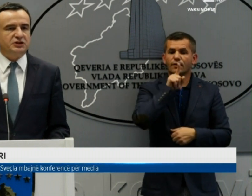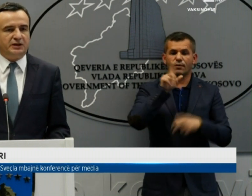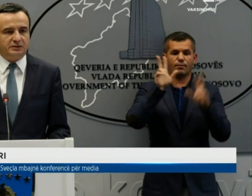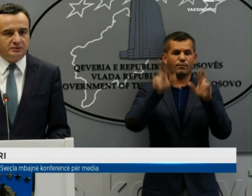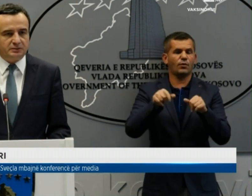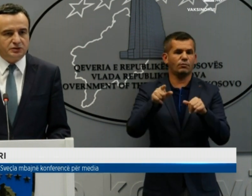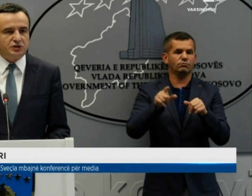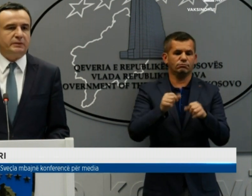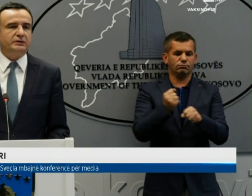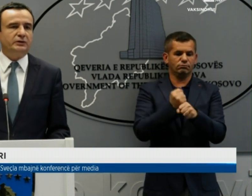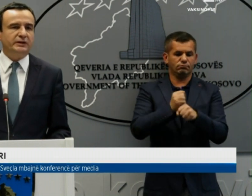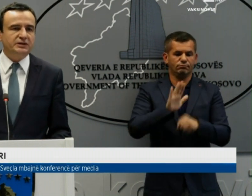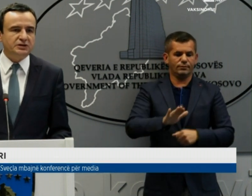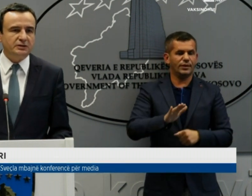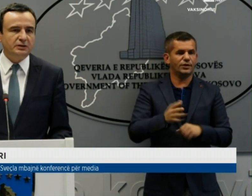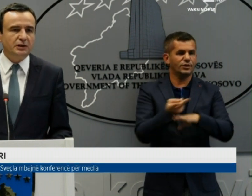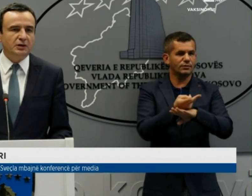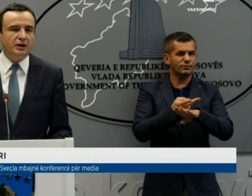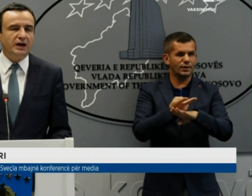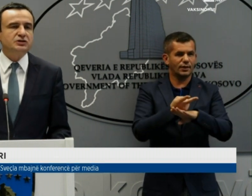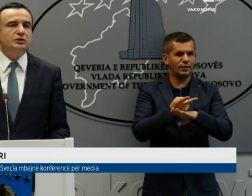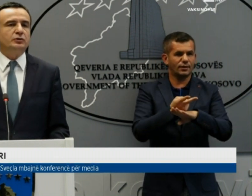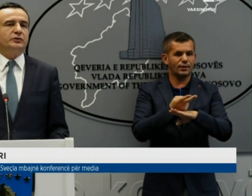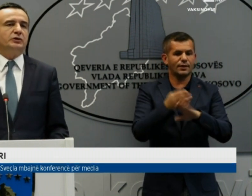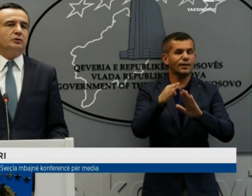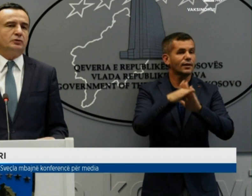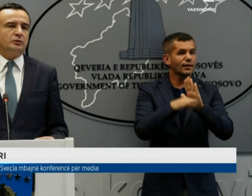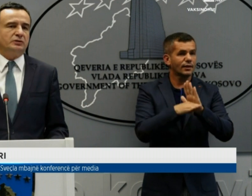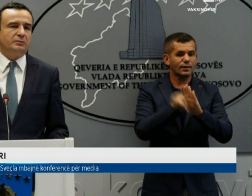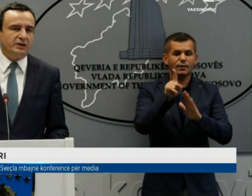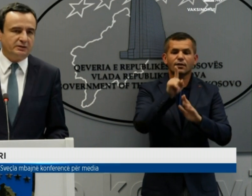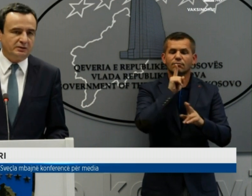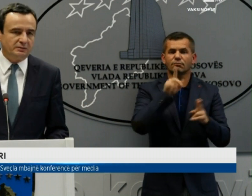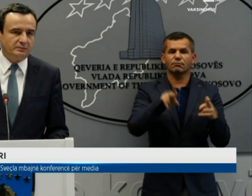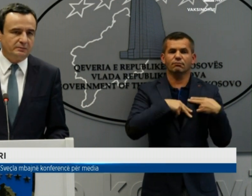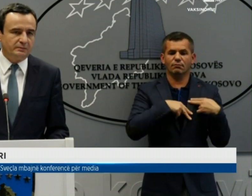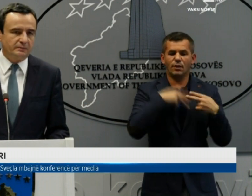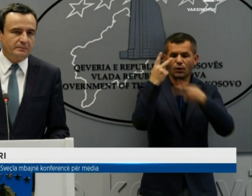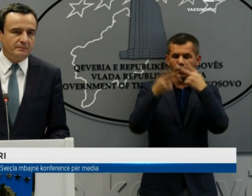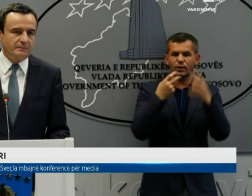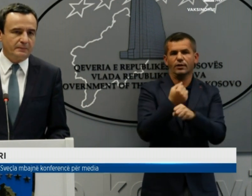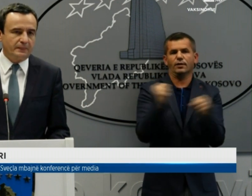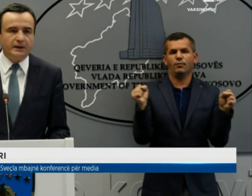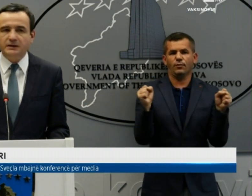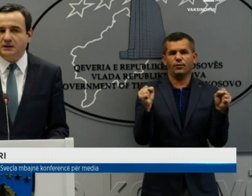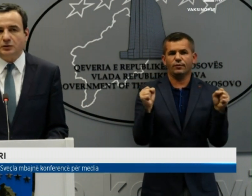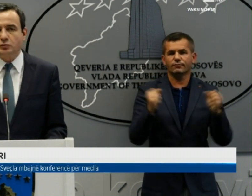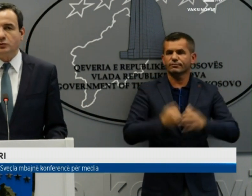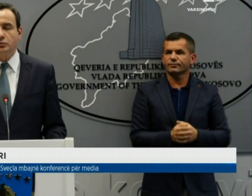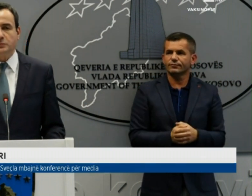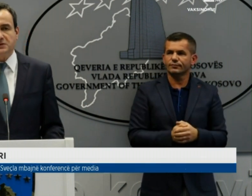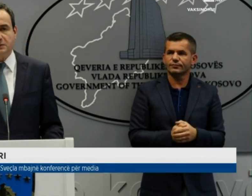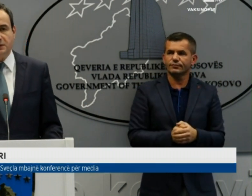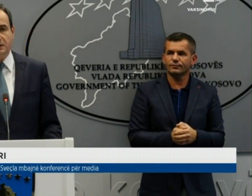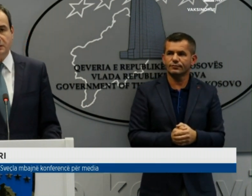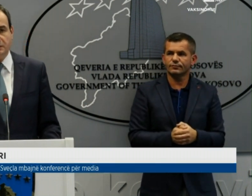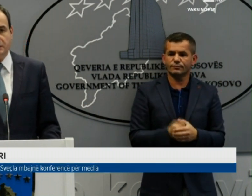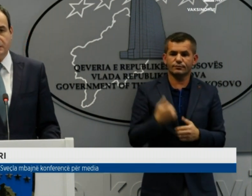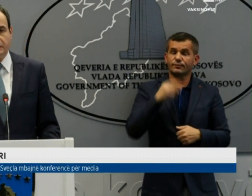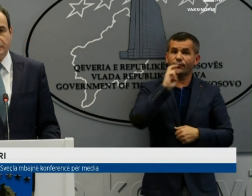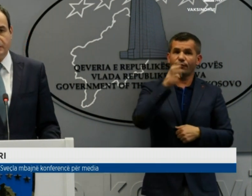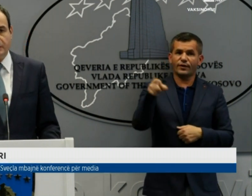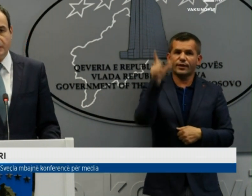i shtetit që zbaton ligjin e që ndodhet nën kontroll demokratik. E njëjta nuk mund të thuhet për Serbinë.